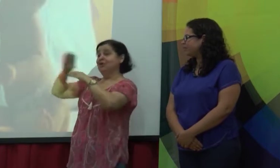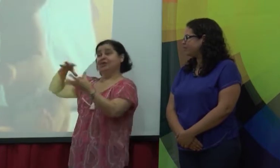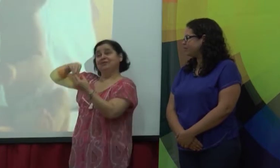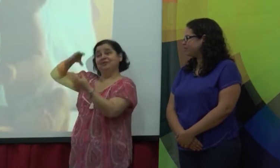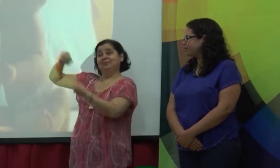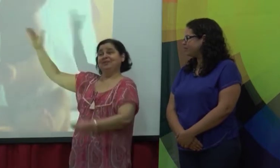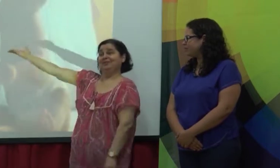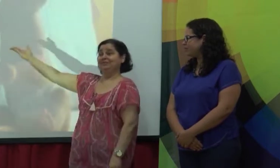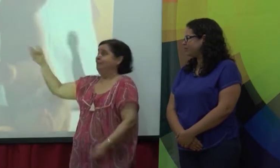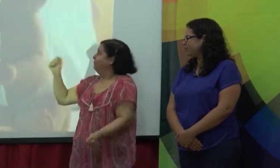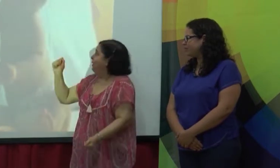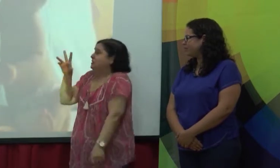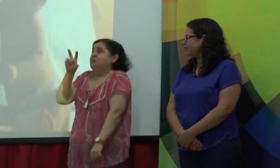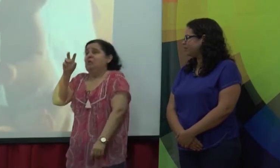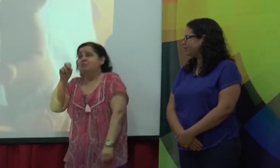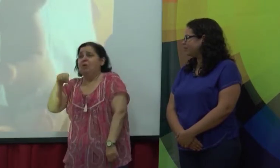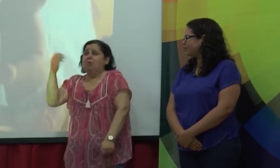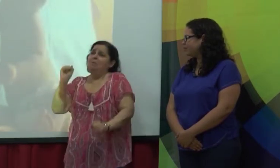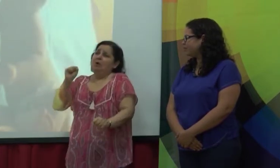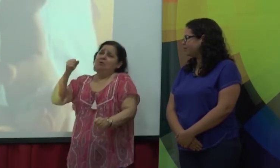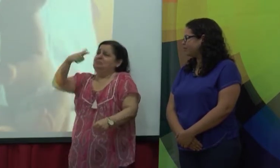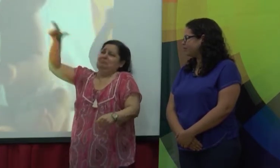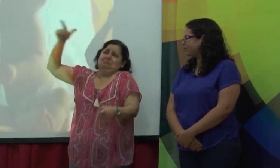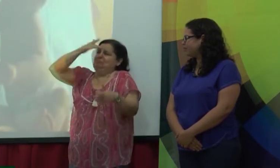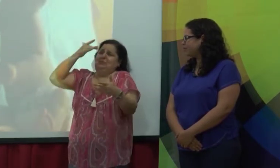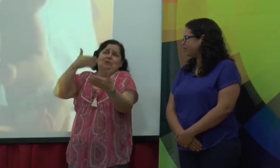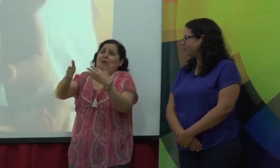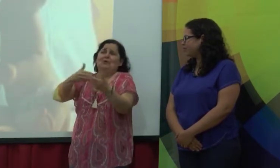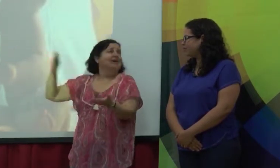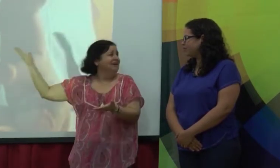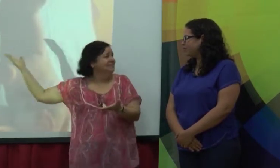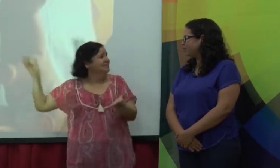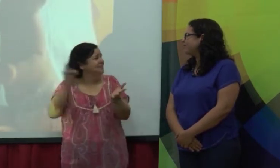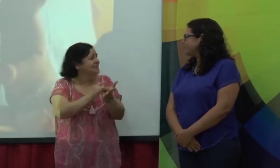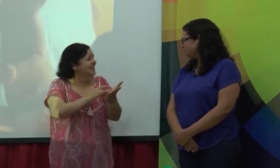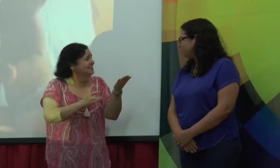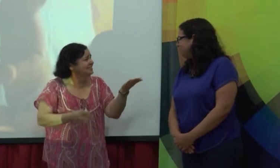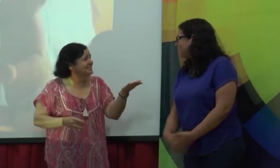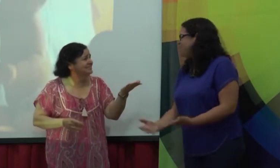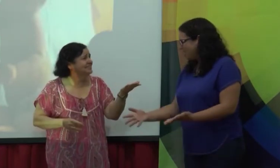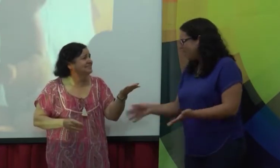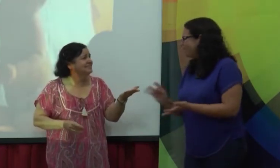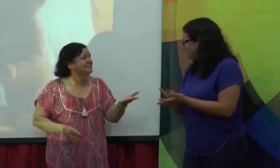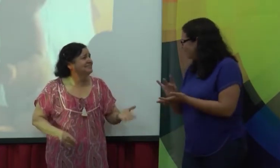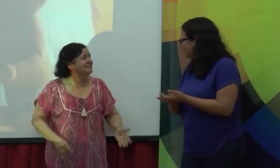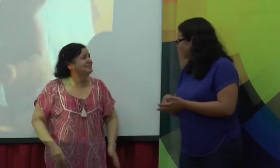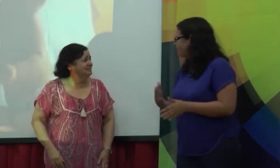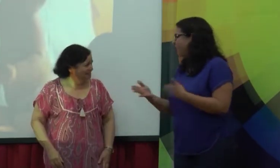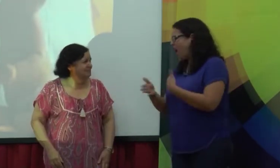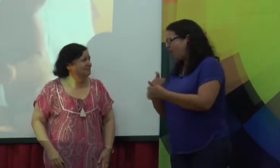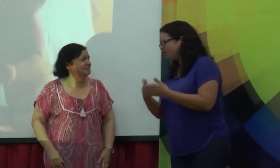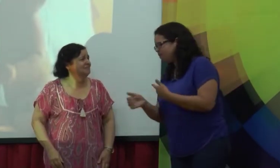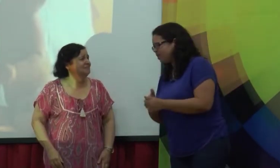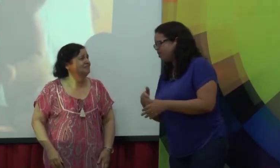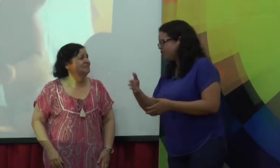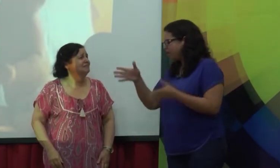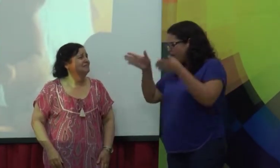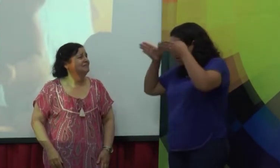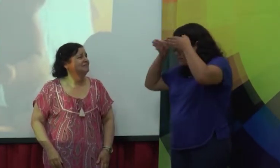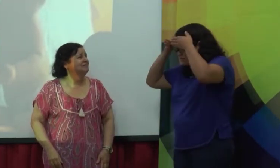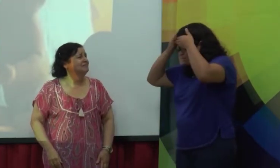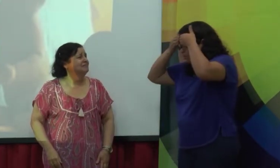com o desenvolvimento dele, ele vai, de repente, reconhecendo as pessoas. É